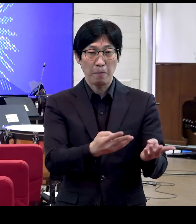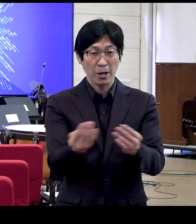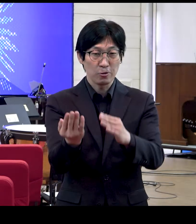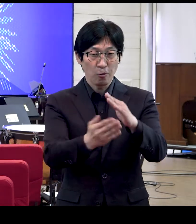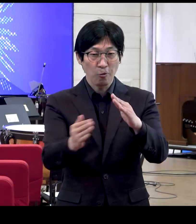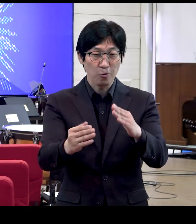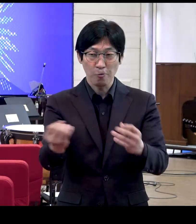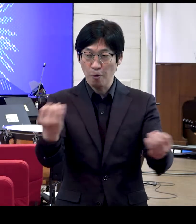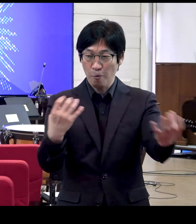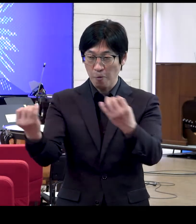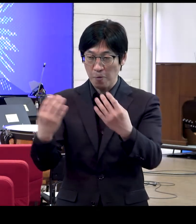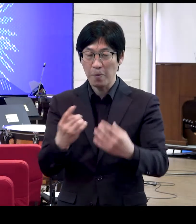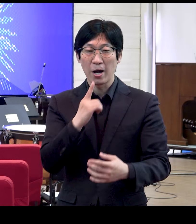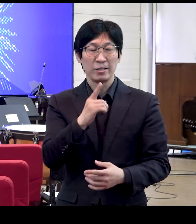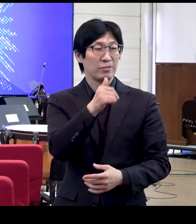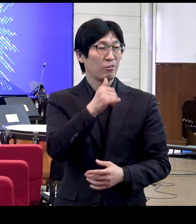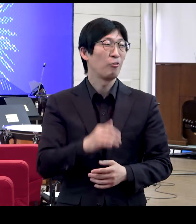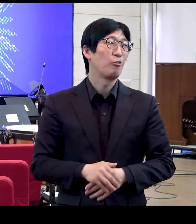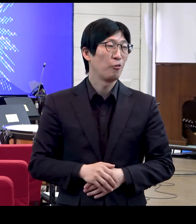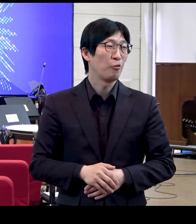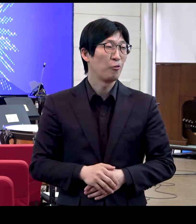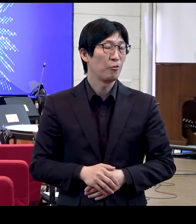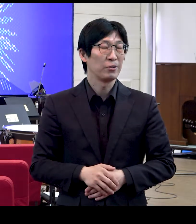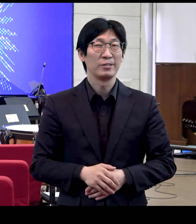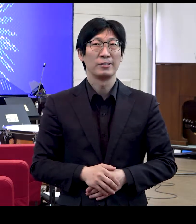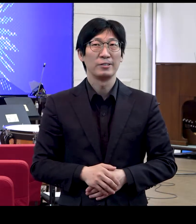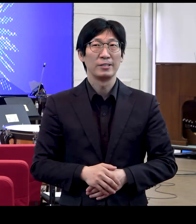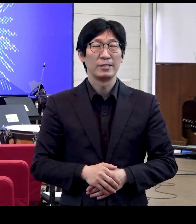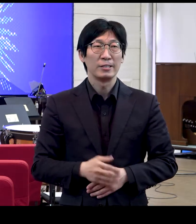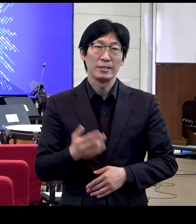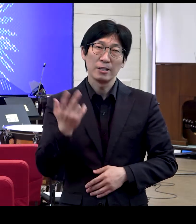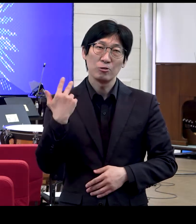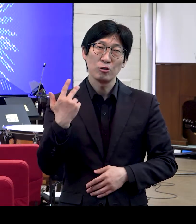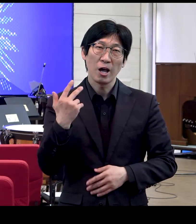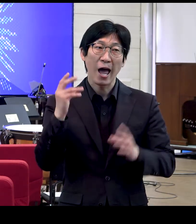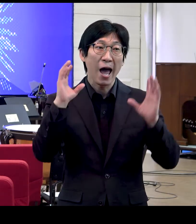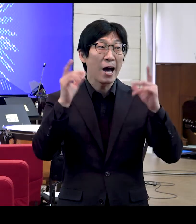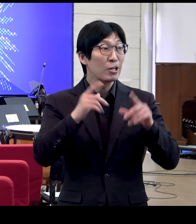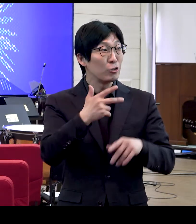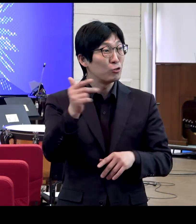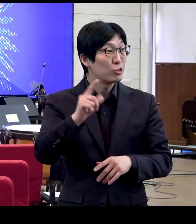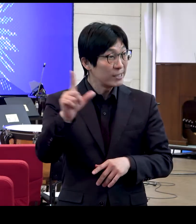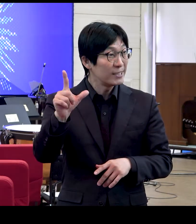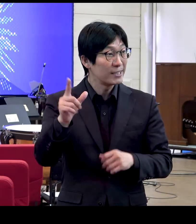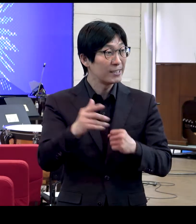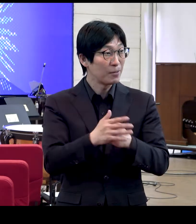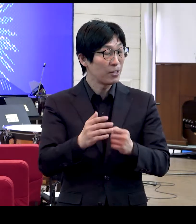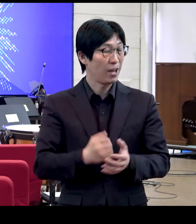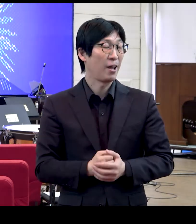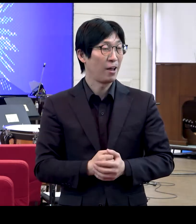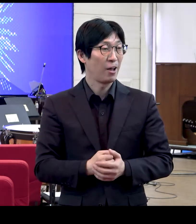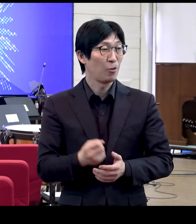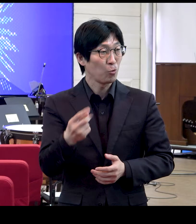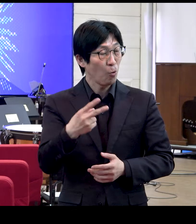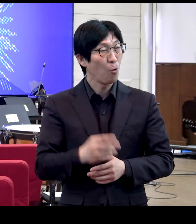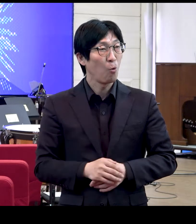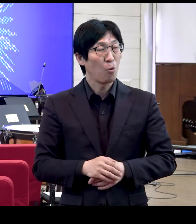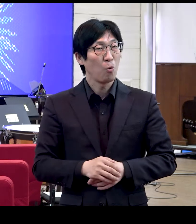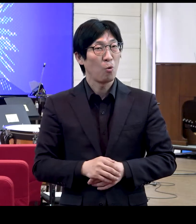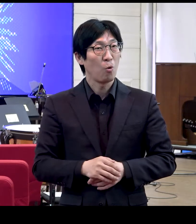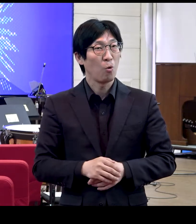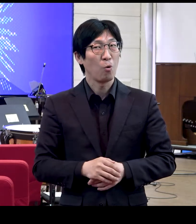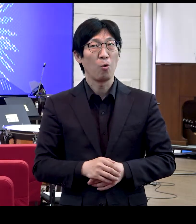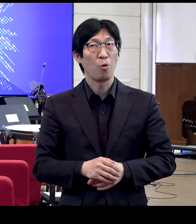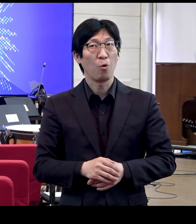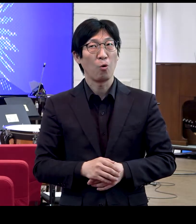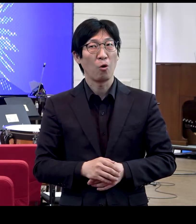반응을 주셨습니다. 그래서 모르겠어요. 그날이 어린이 주일이어서 그랬는지 아니면 그것보다